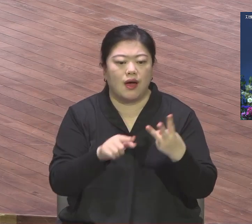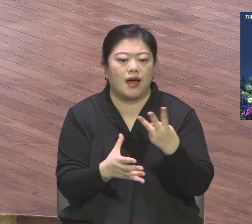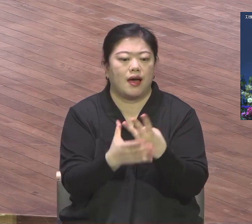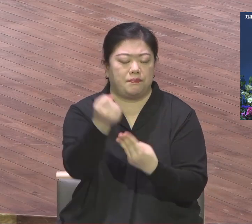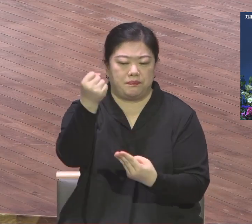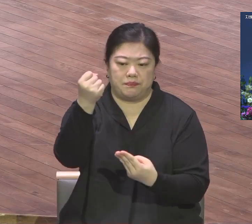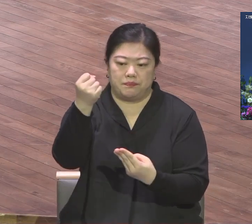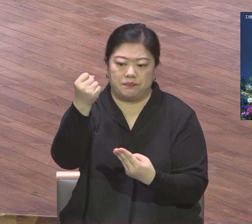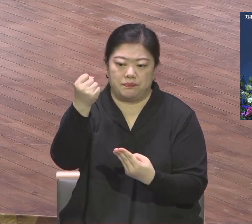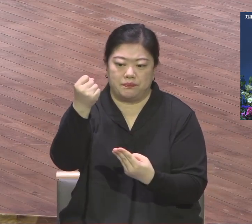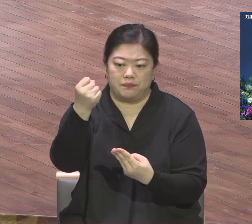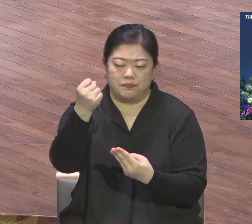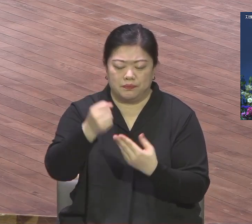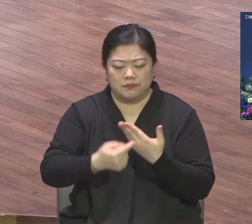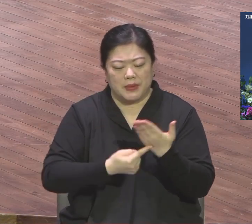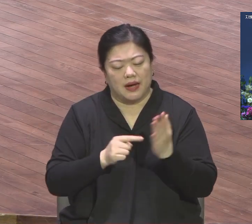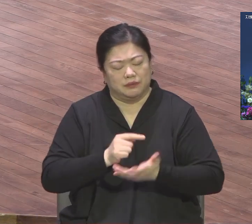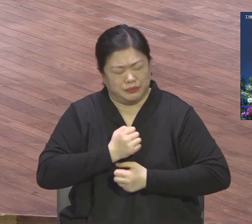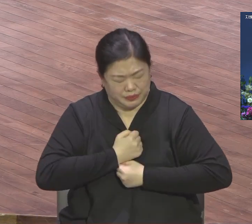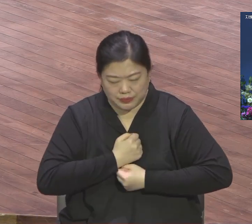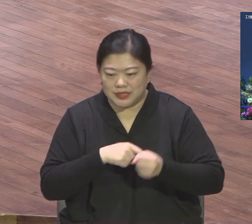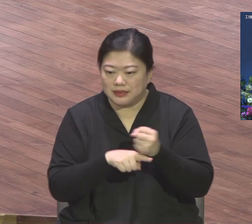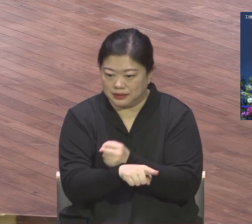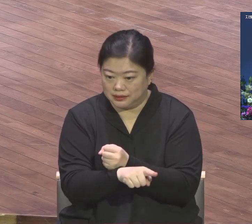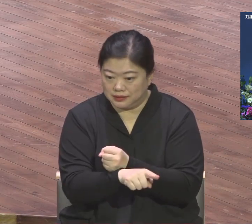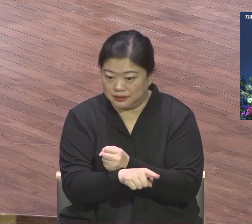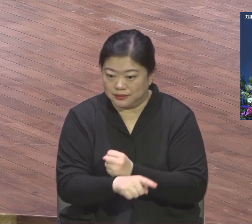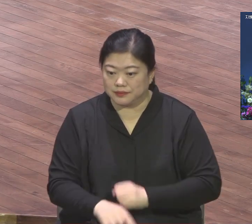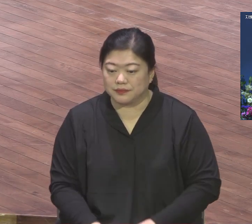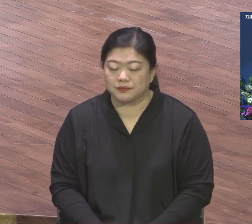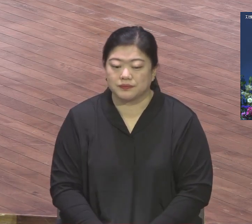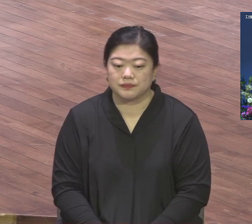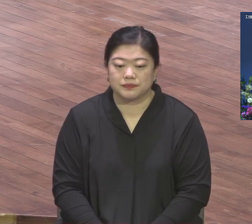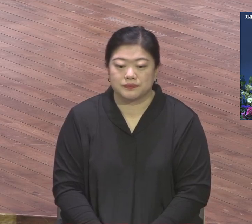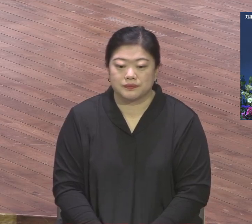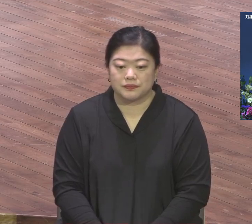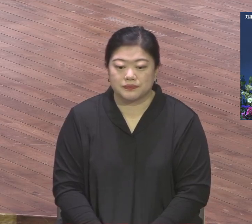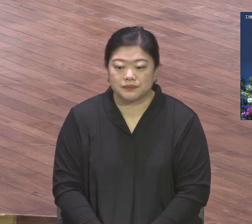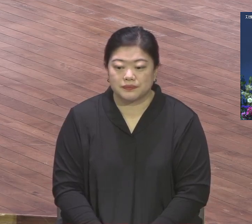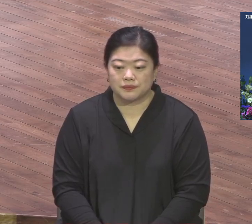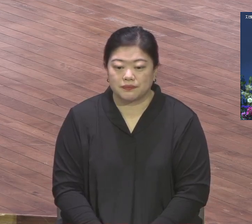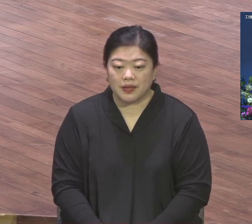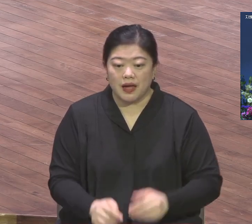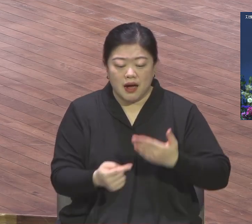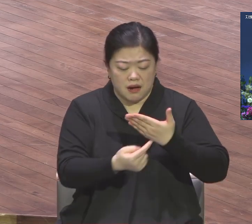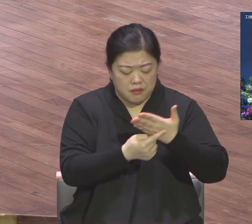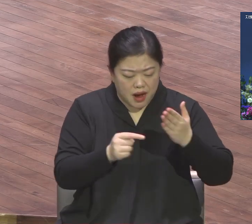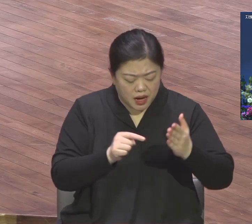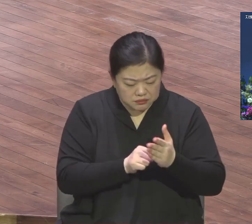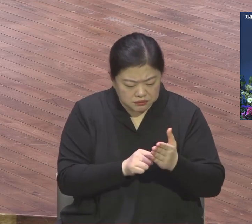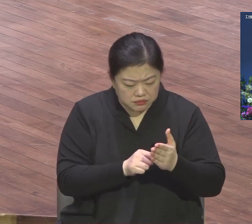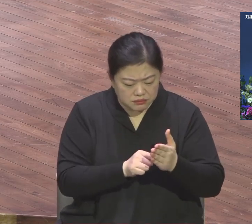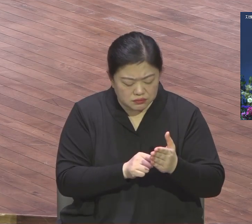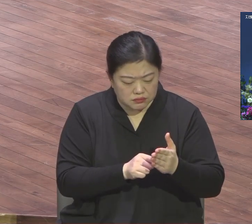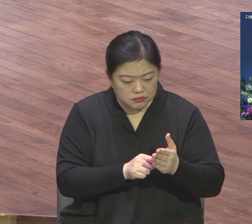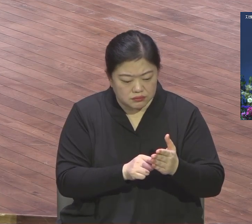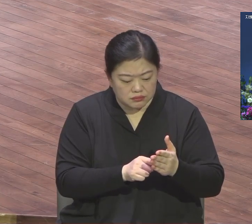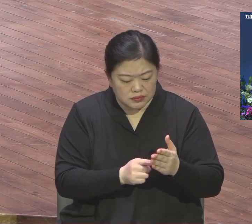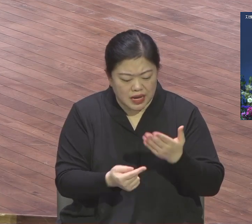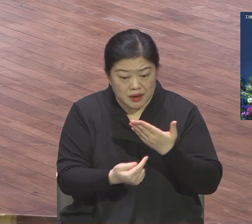지킨다. 자, 이 말씀에는요, 세 가지 중요한 의미가 있어요. 마음을